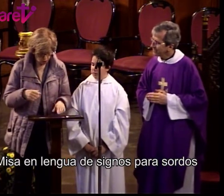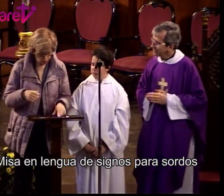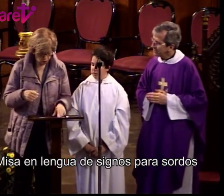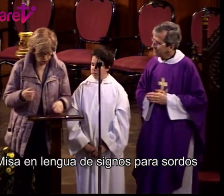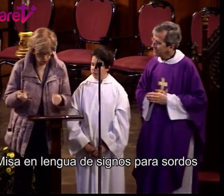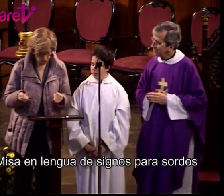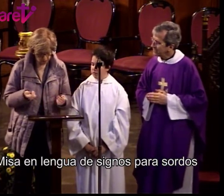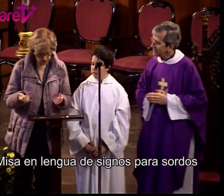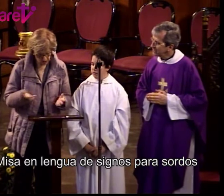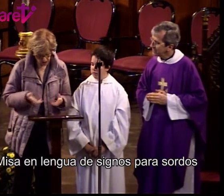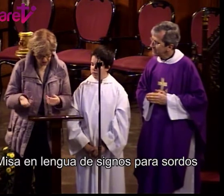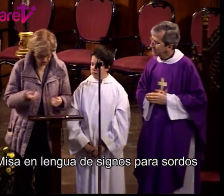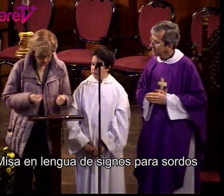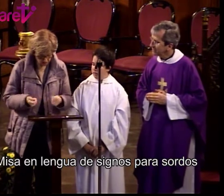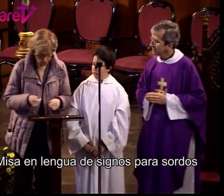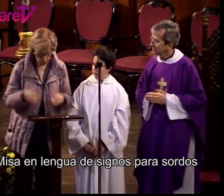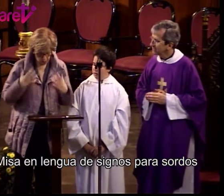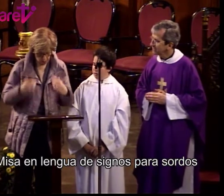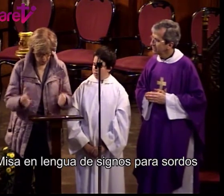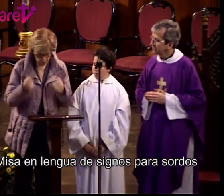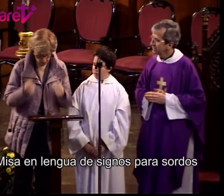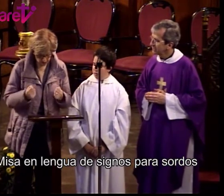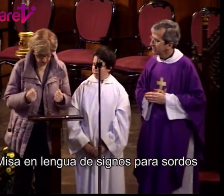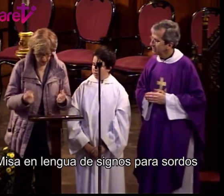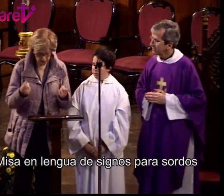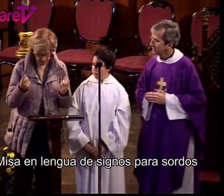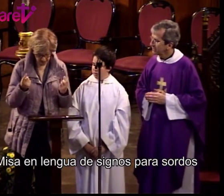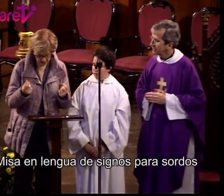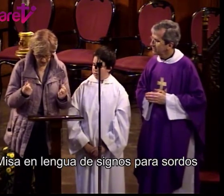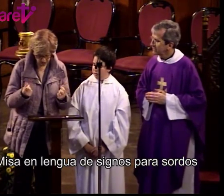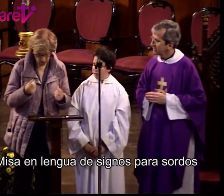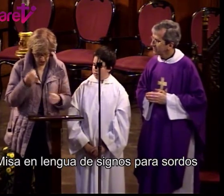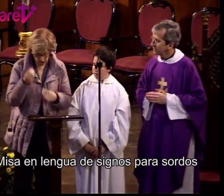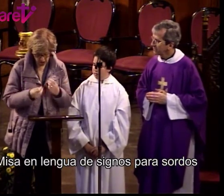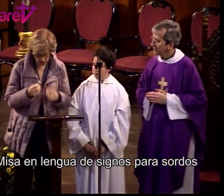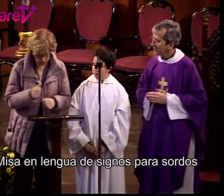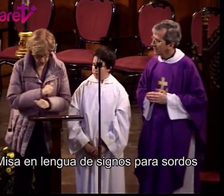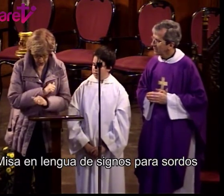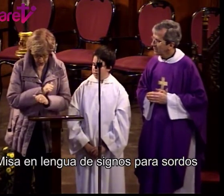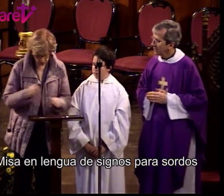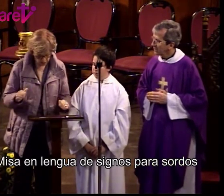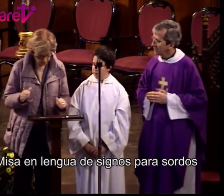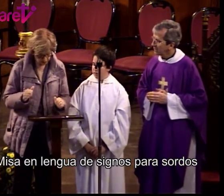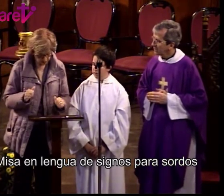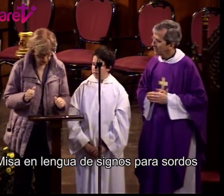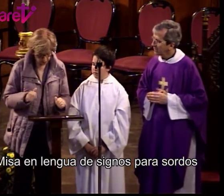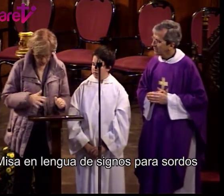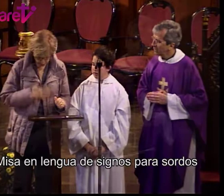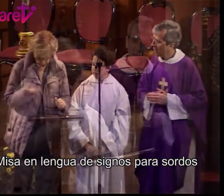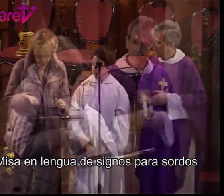dominan el poder del dolor, hagan posible que los bienes de este